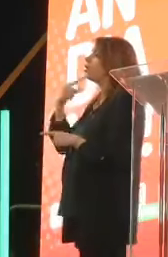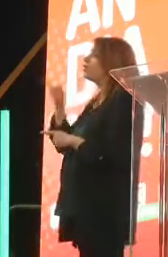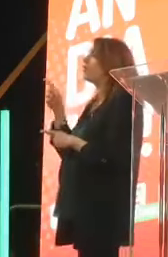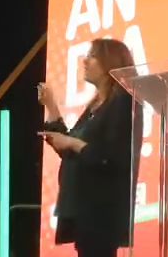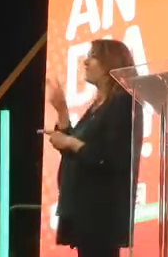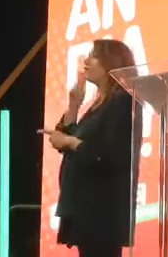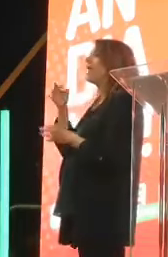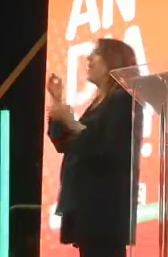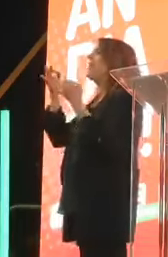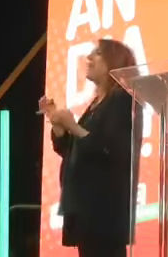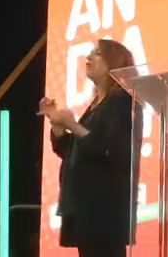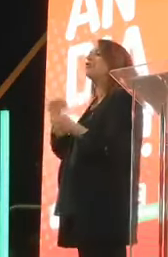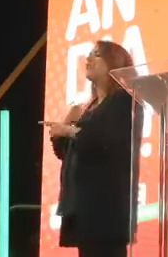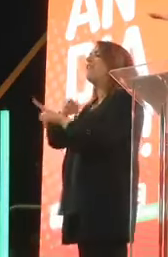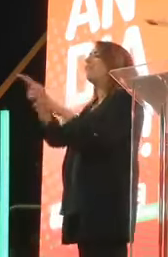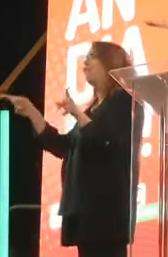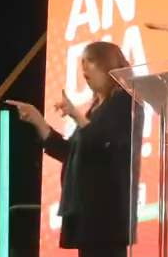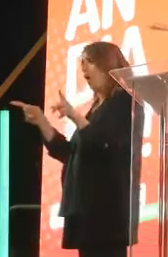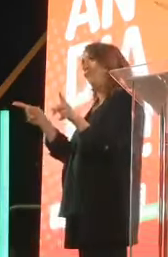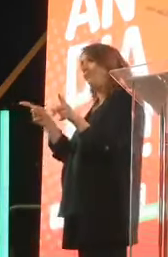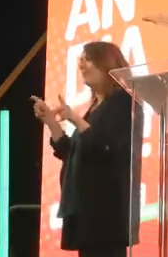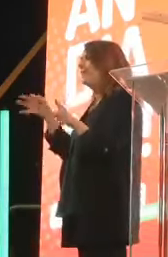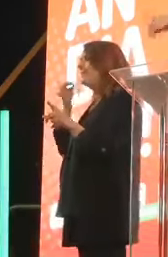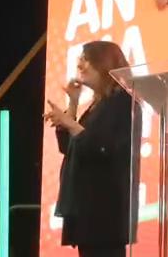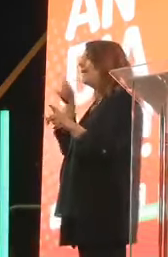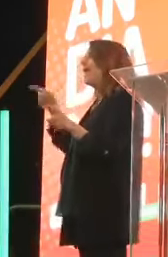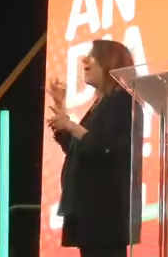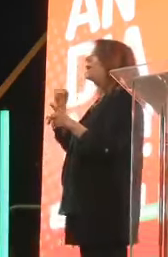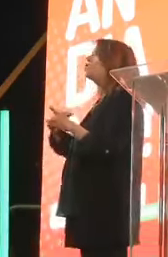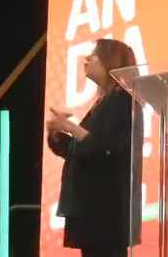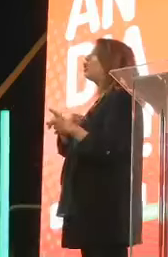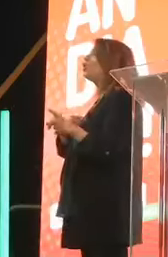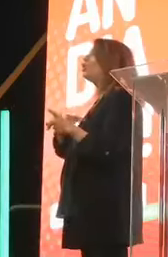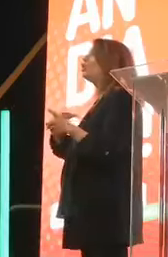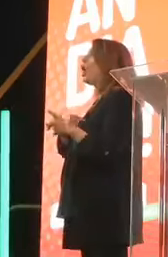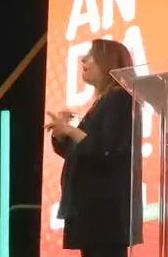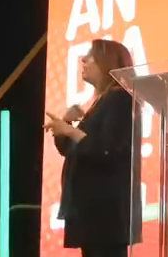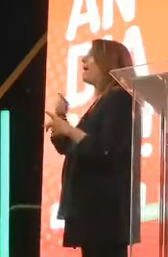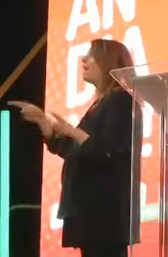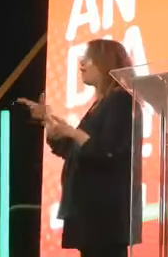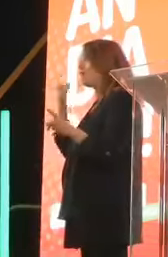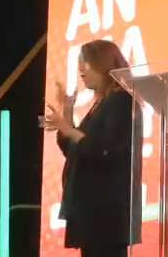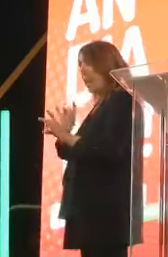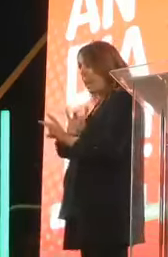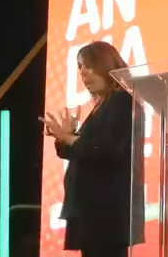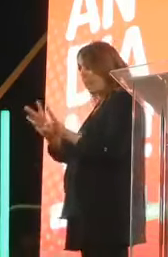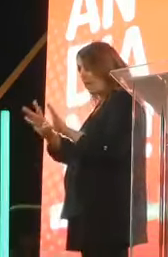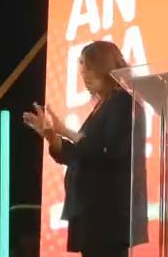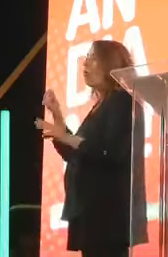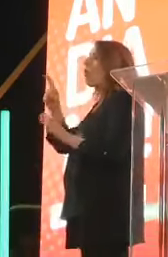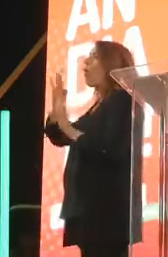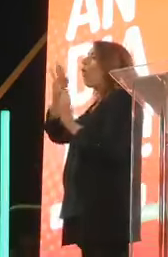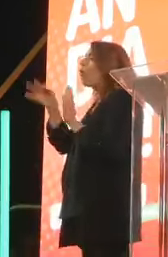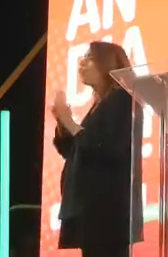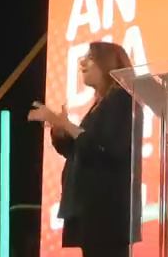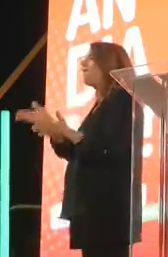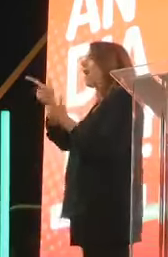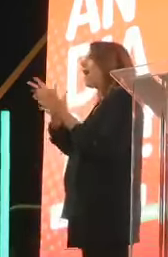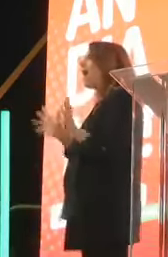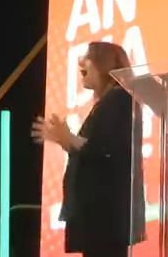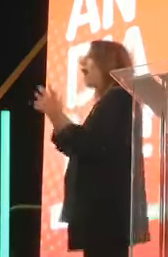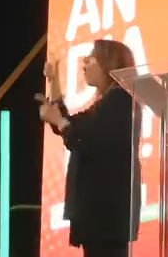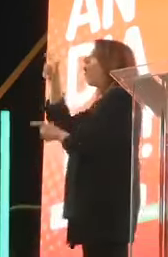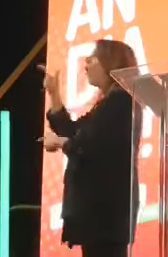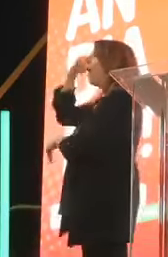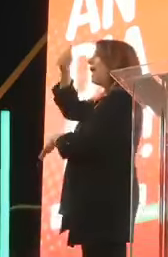un gigantesco decido io per voi, che sarete liberi soltanto un giorno ogni 5 anni di andare ad acclamare un capo. Ma non